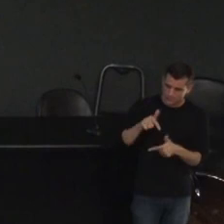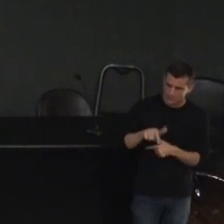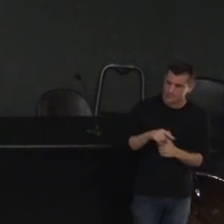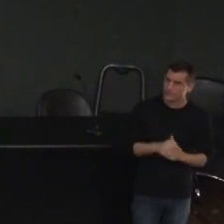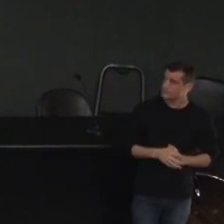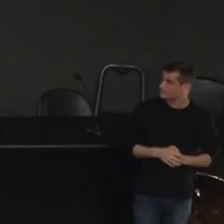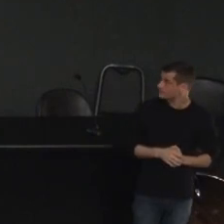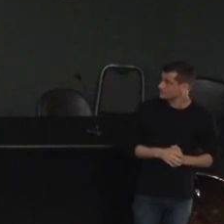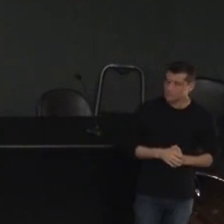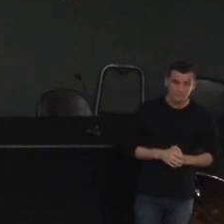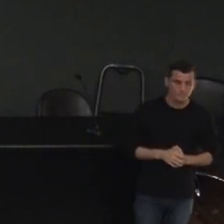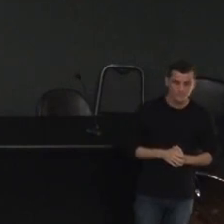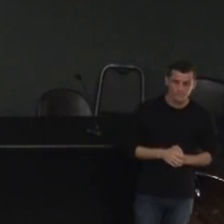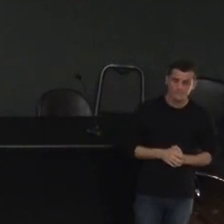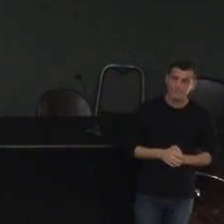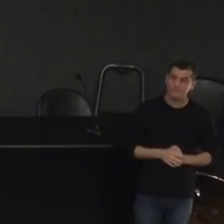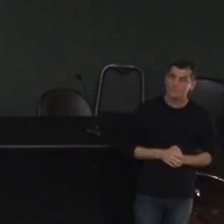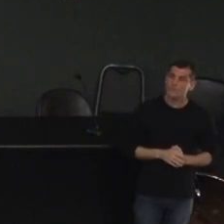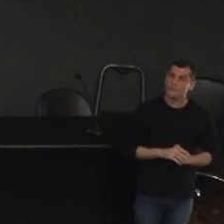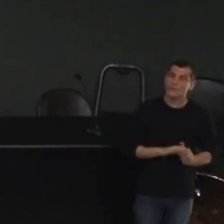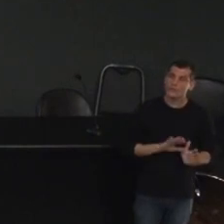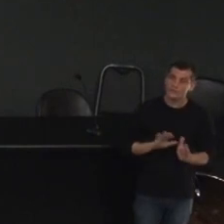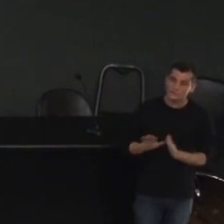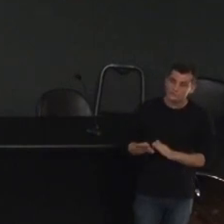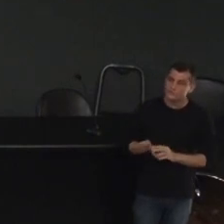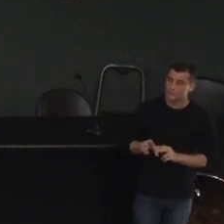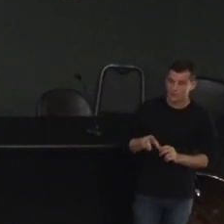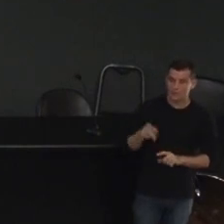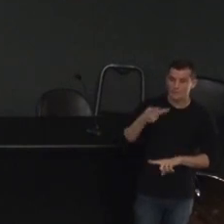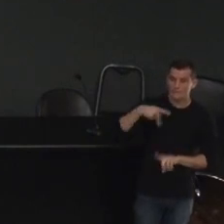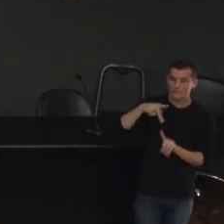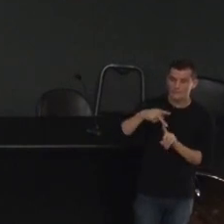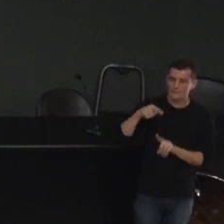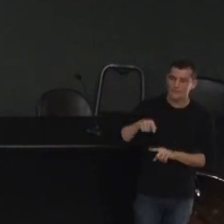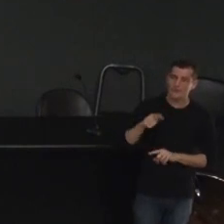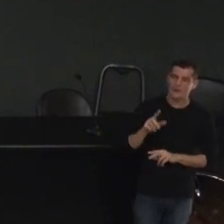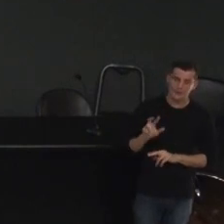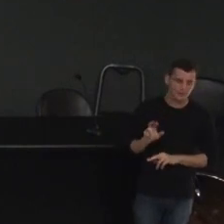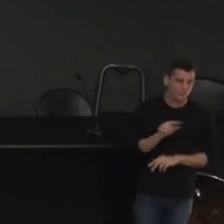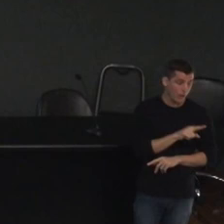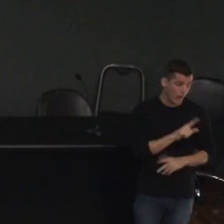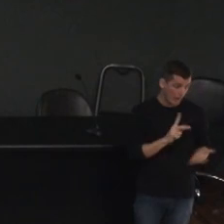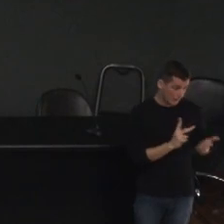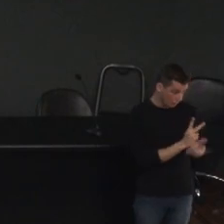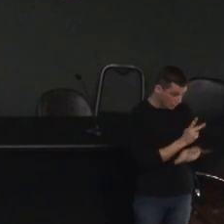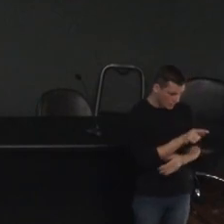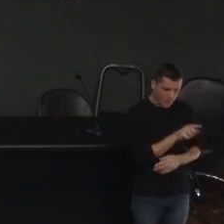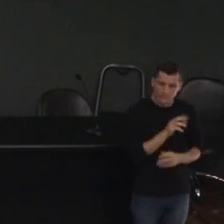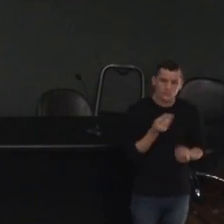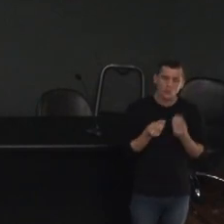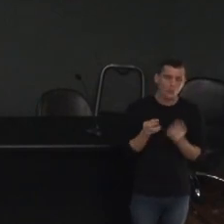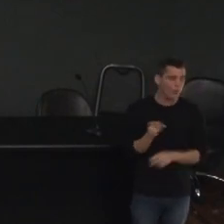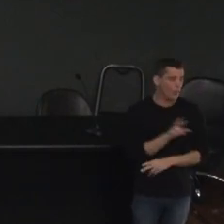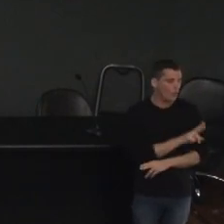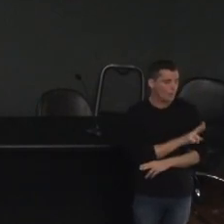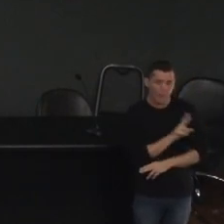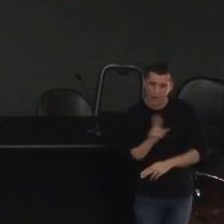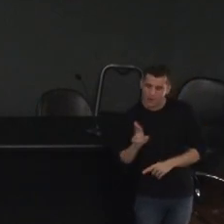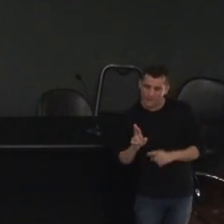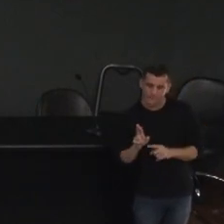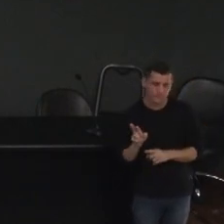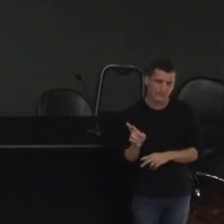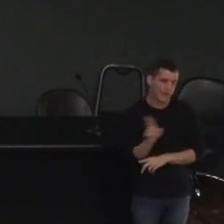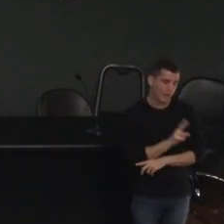aqui faz parte daquele mínimo necessário tá pessoal plano de resposta incidentes um incidente de segurança é qualquer